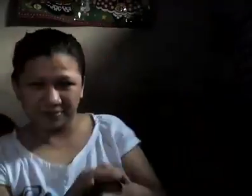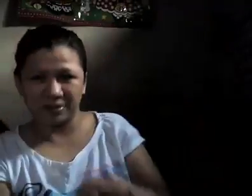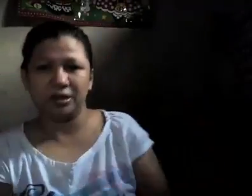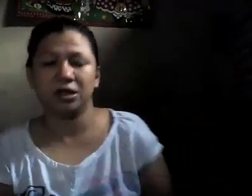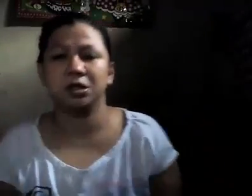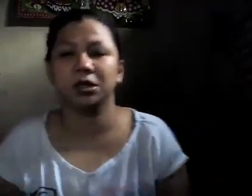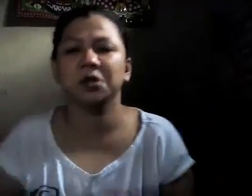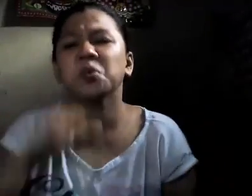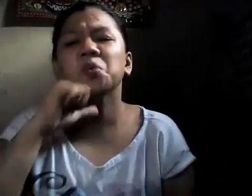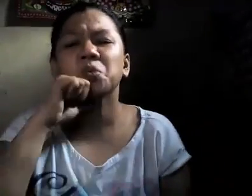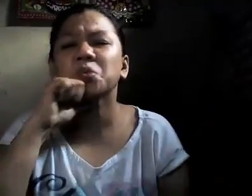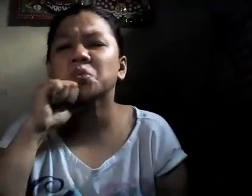Mm-hmm. Bakit, Amanda? May problema ba?